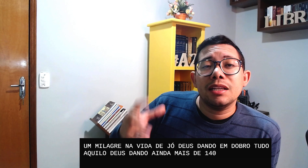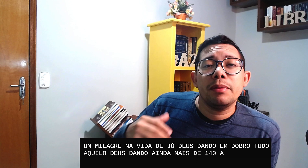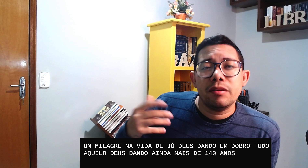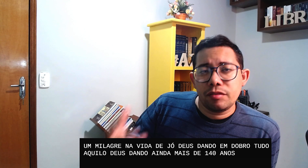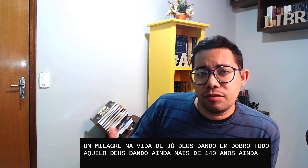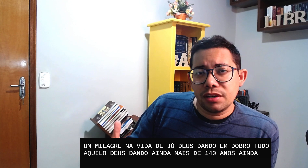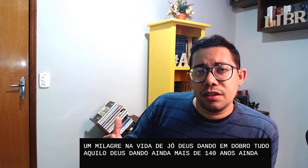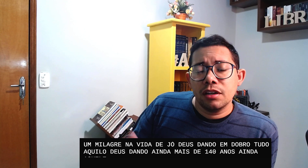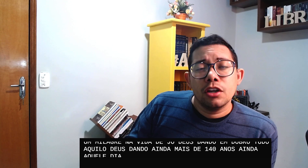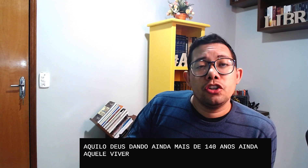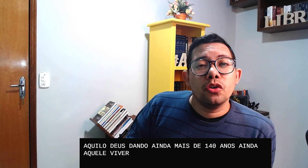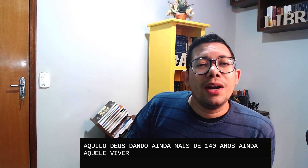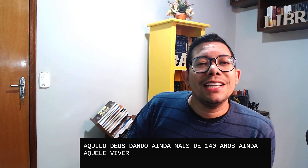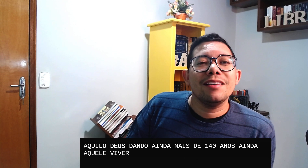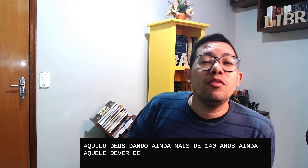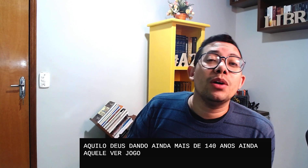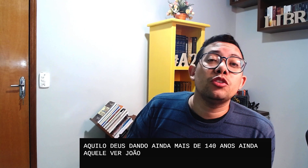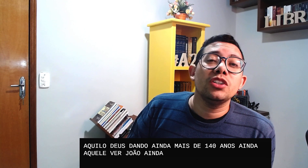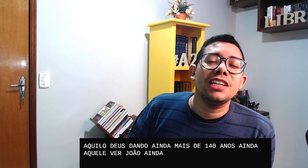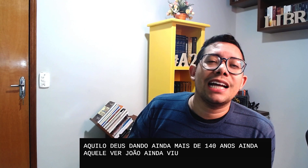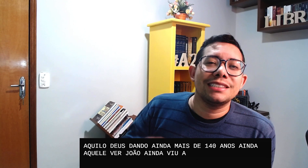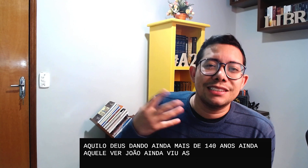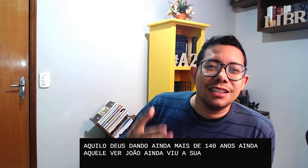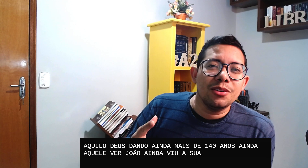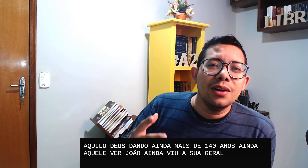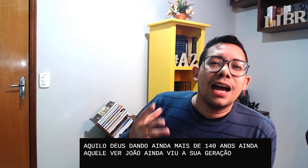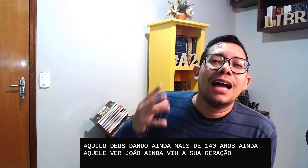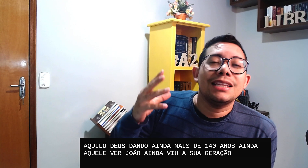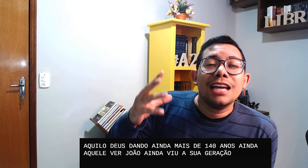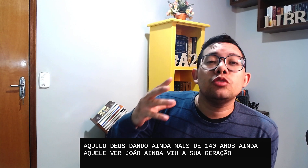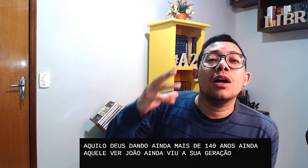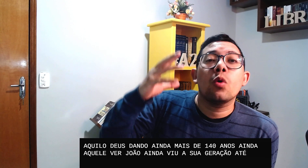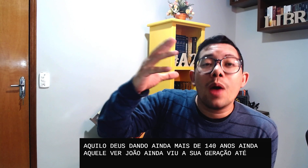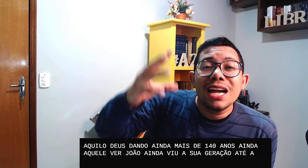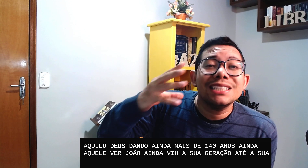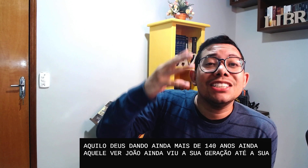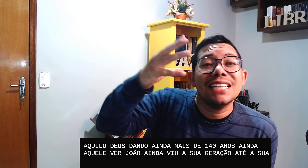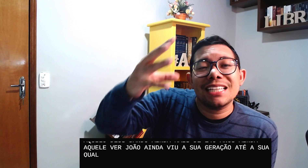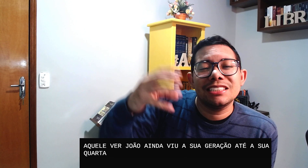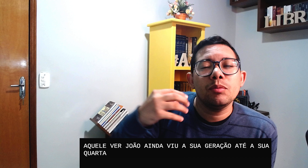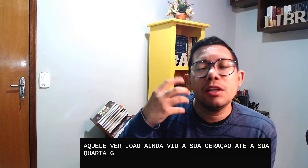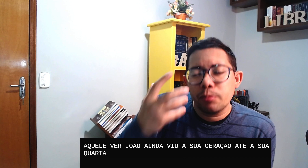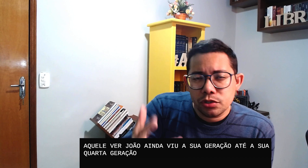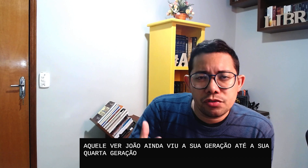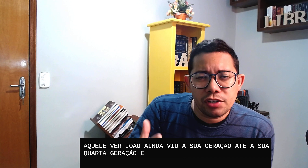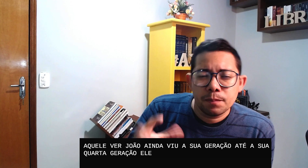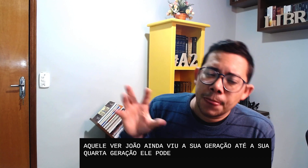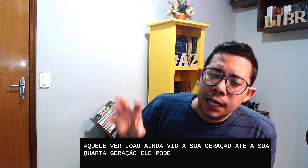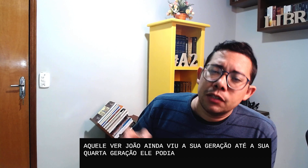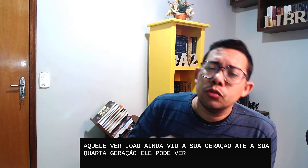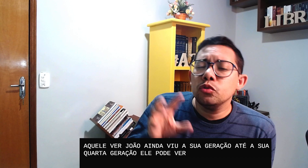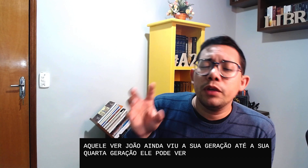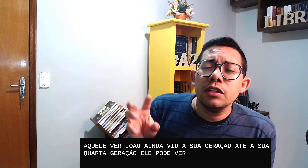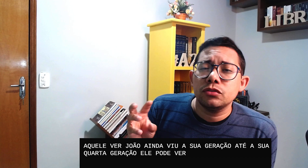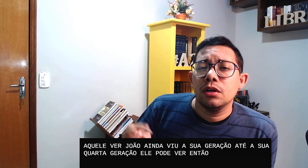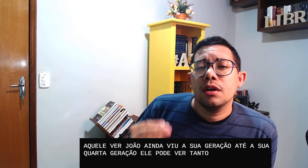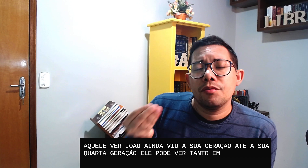para ele viver. Jó ainda viu a sua geração, até a sua quarta geração ele pôde ver. Então tudo isso vai